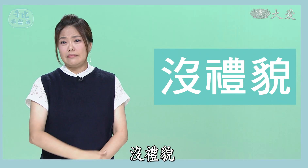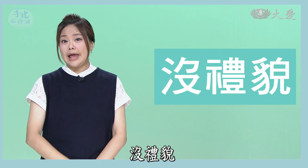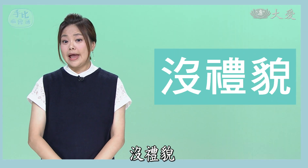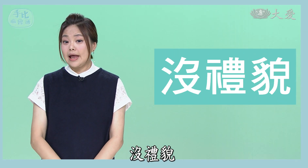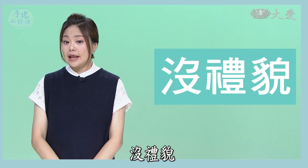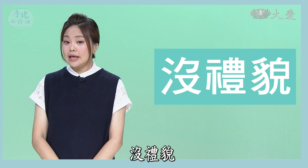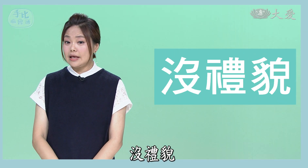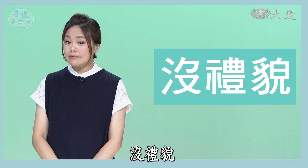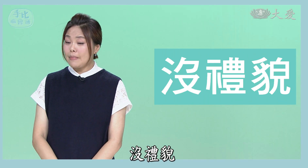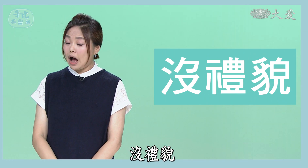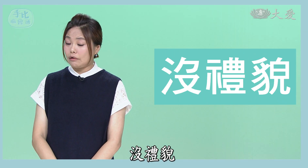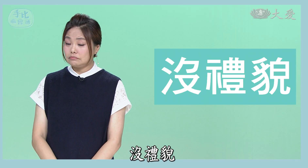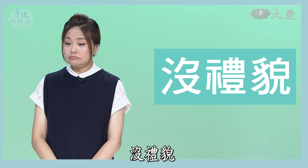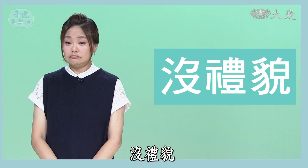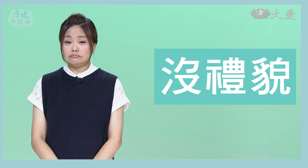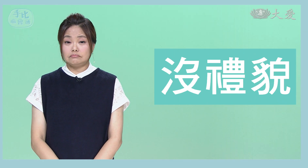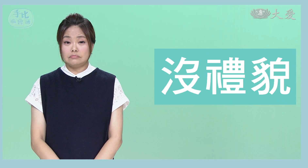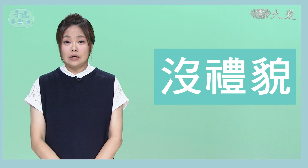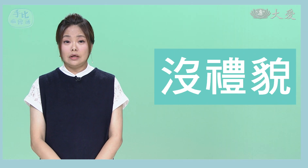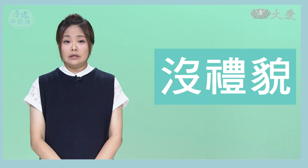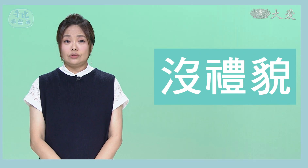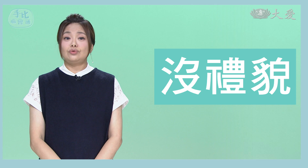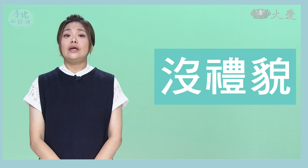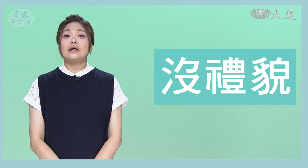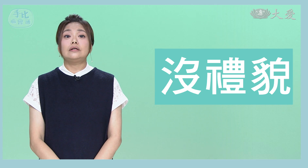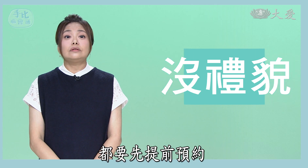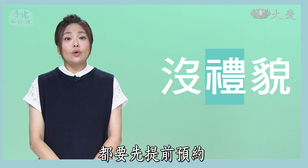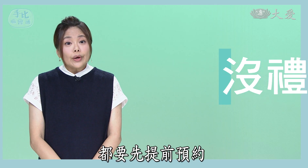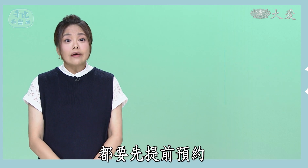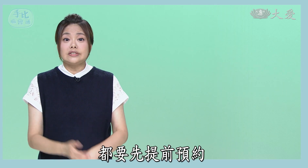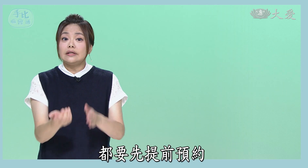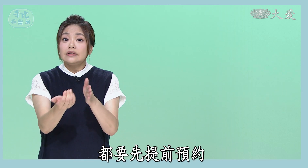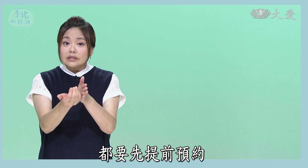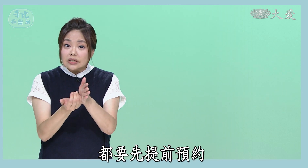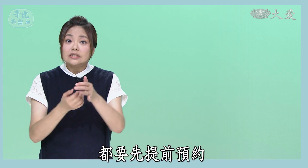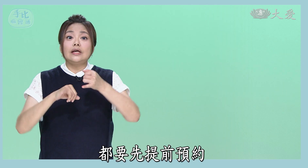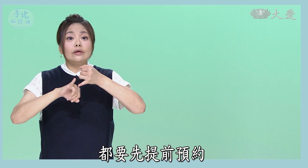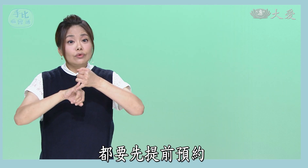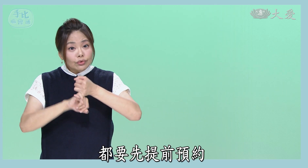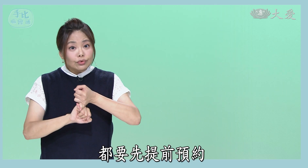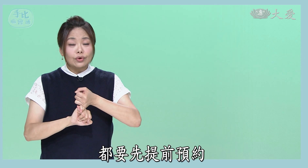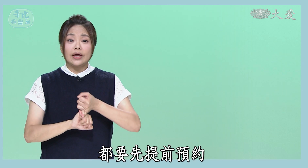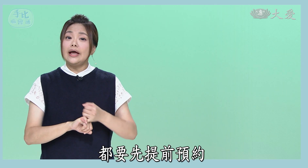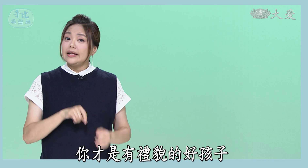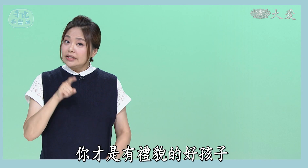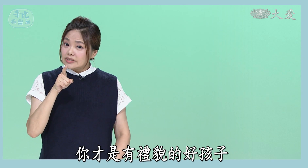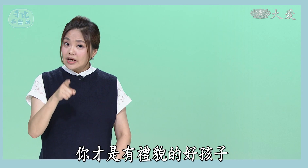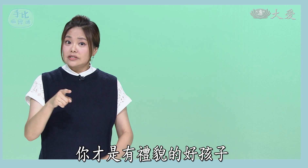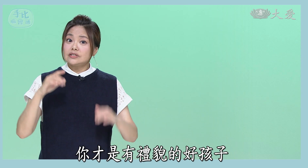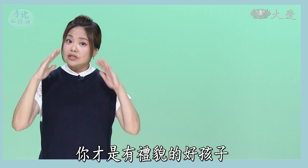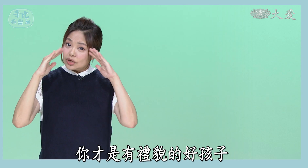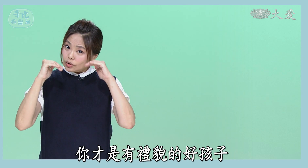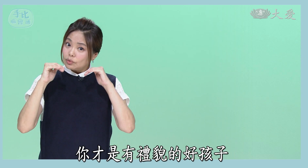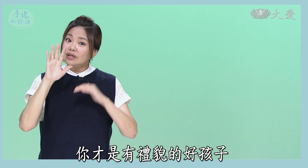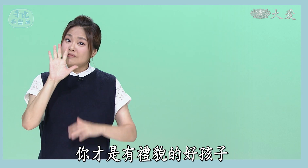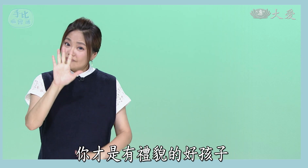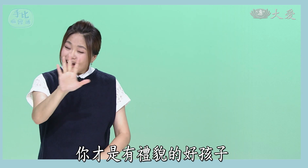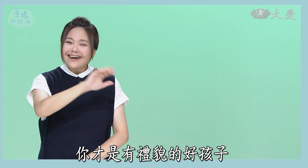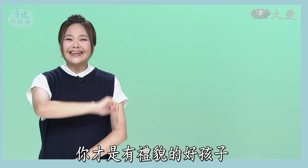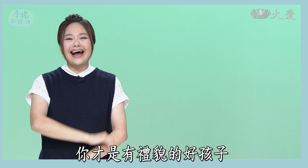没礼貌，所以都要先提前预约，你才是有礼貌的好